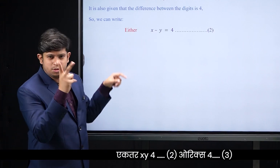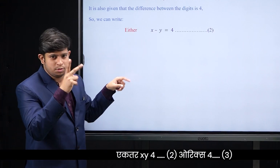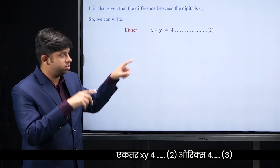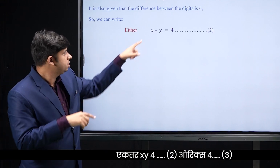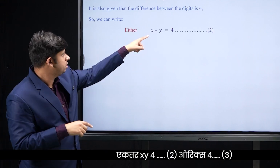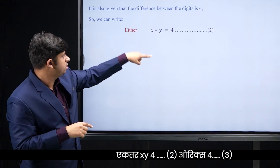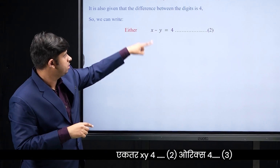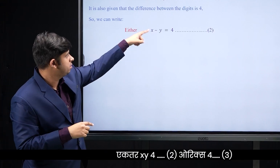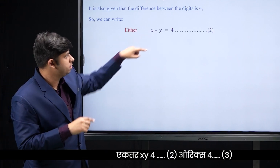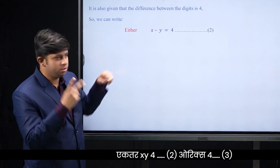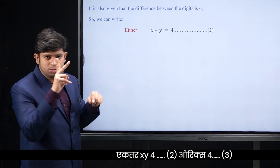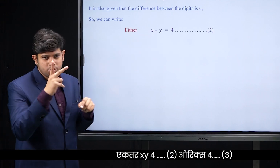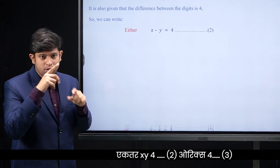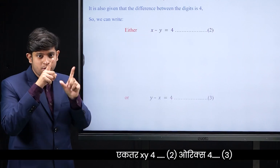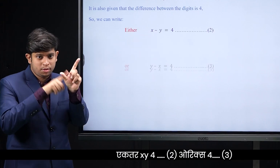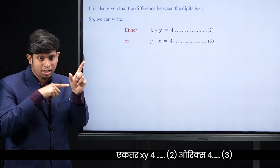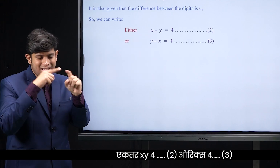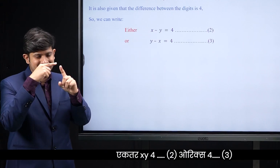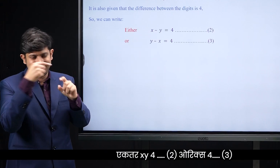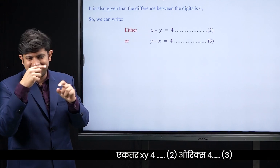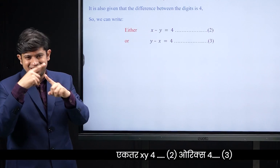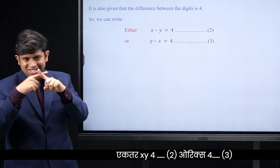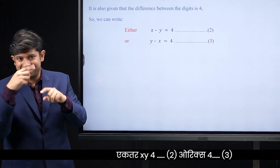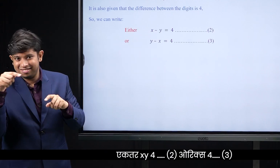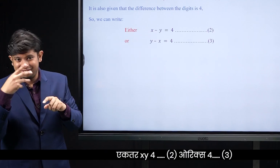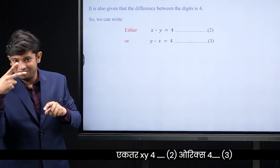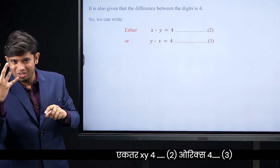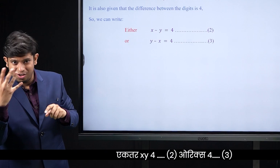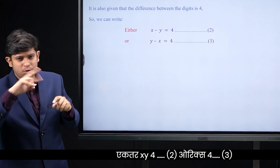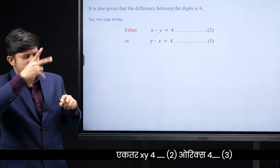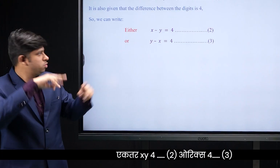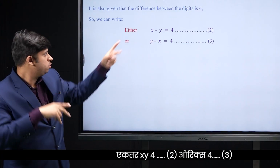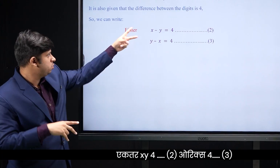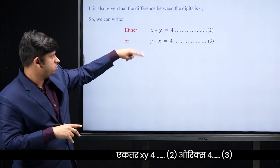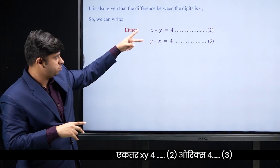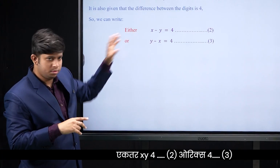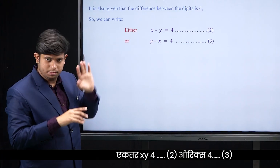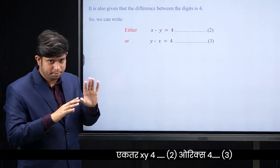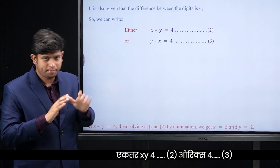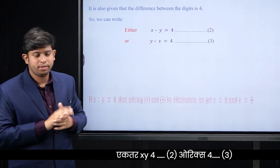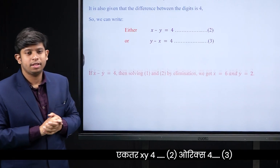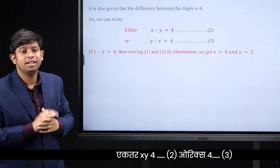एकतर xy 4 दुसरं समीकरण और x 4 तिसरं समीकरण.